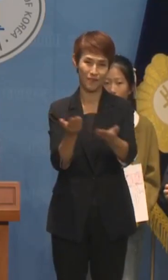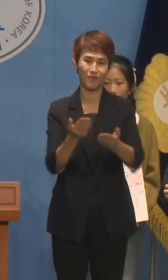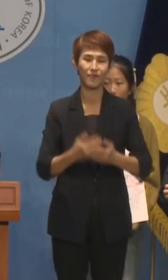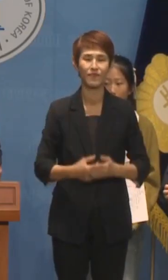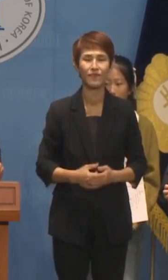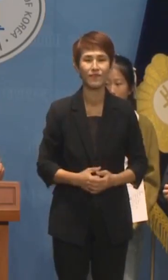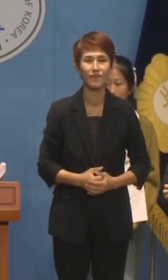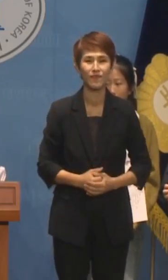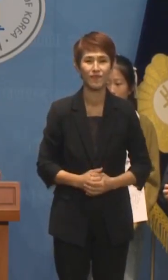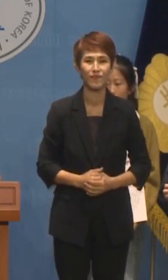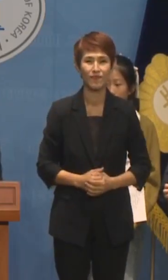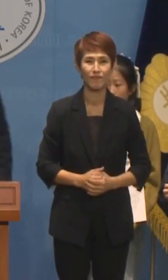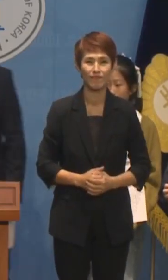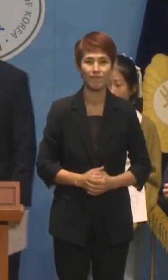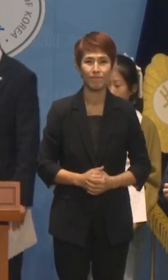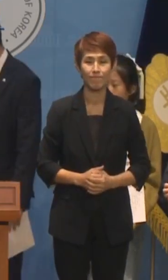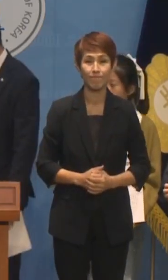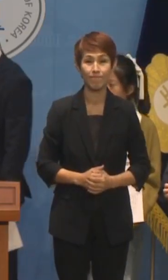하겠습니다.